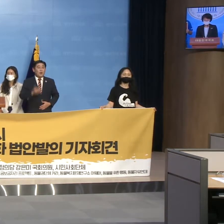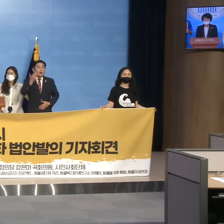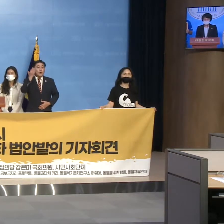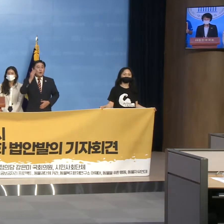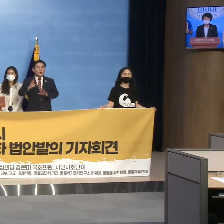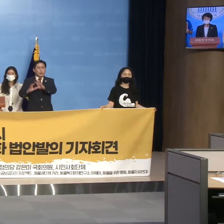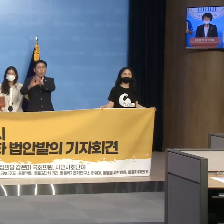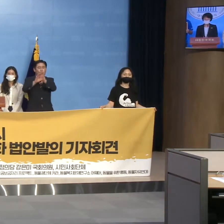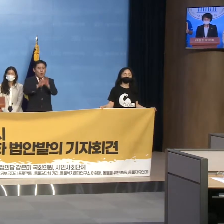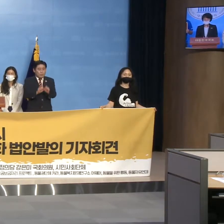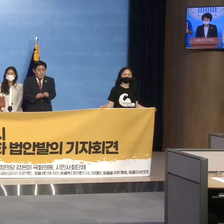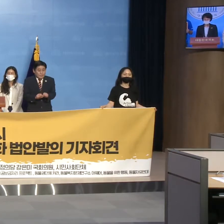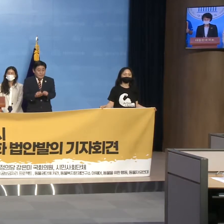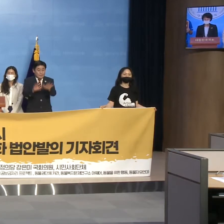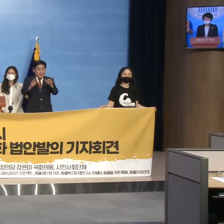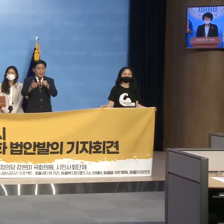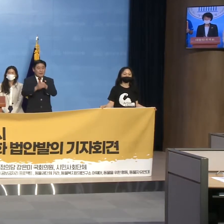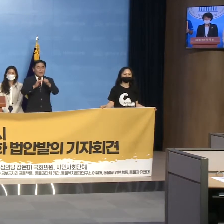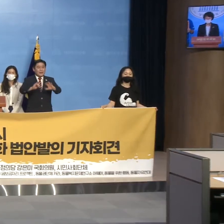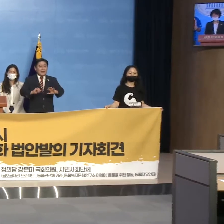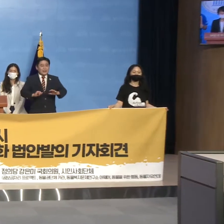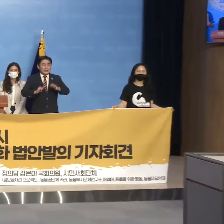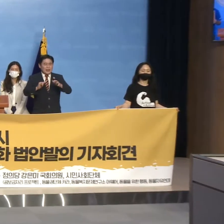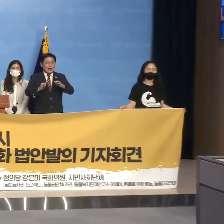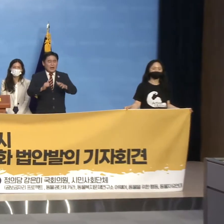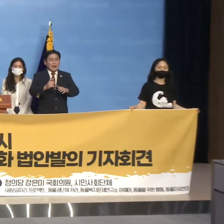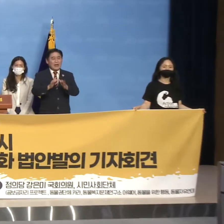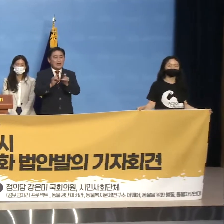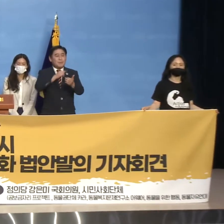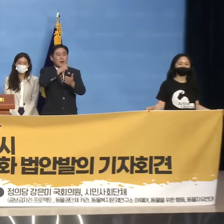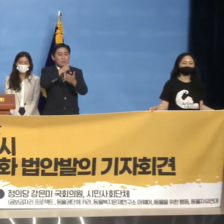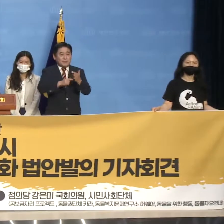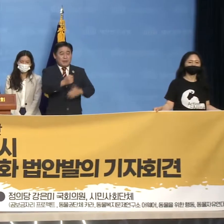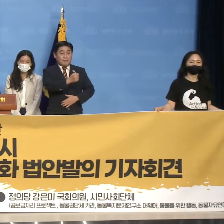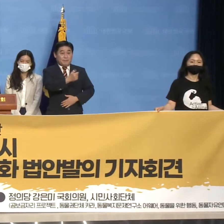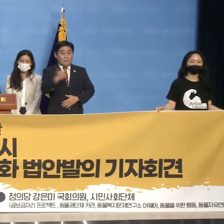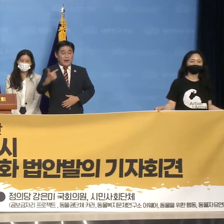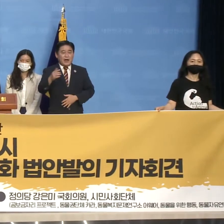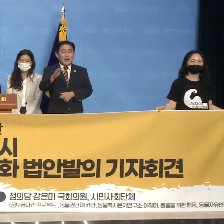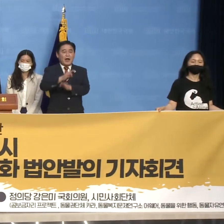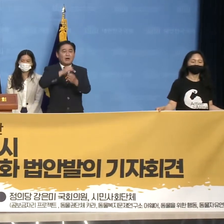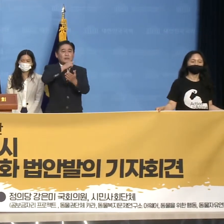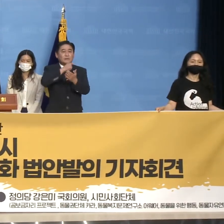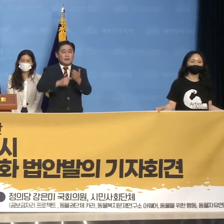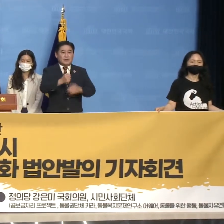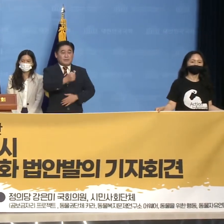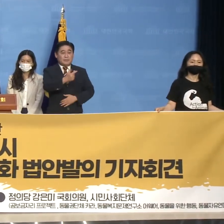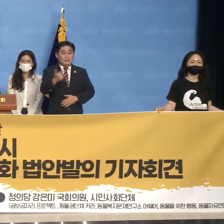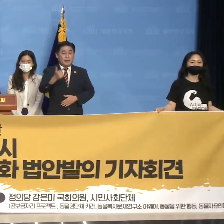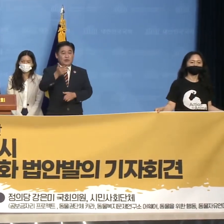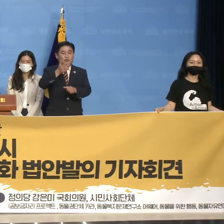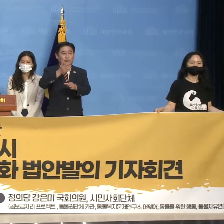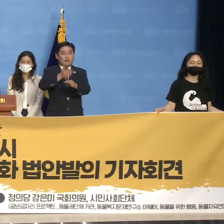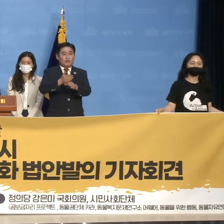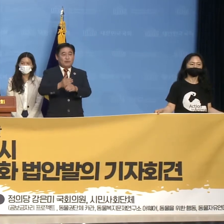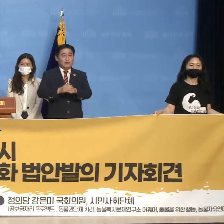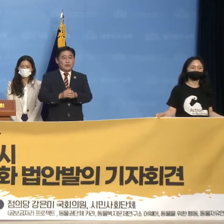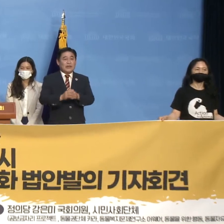최근 코로나19 확산으로 전 세계가 막대한 인명피해와 경제적 손실을 겪고 있는